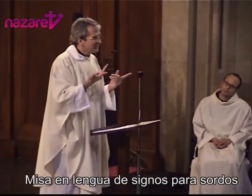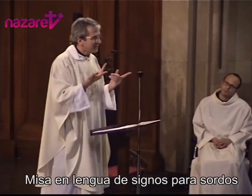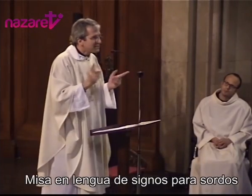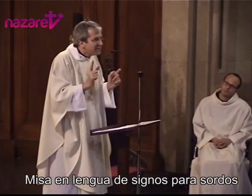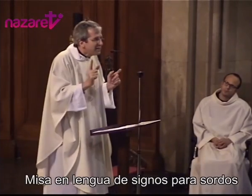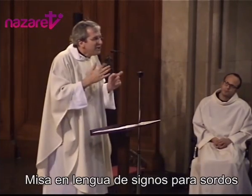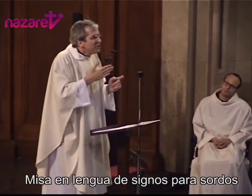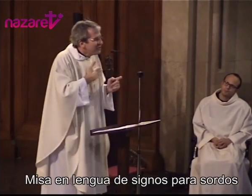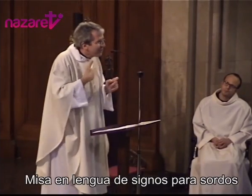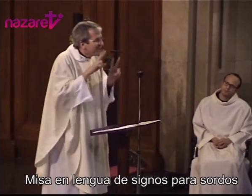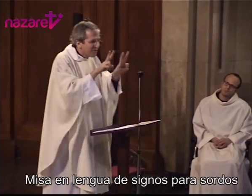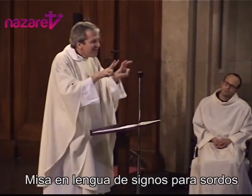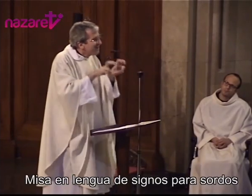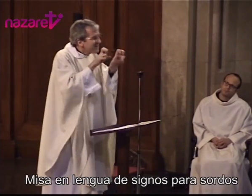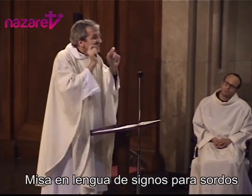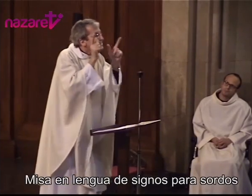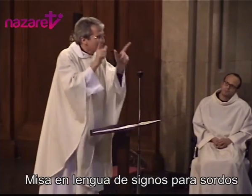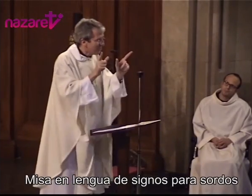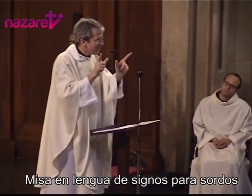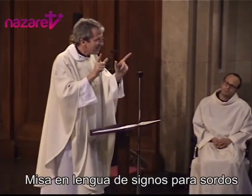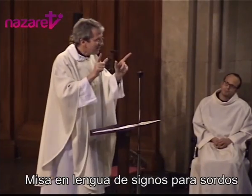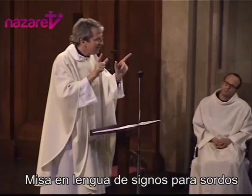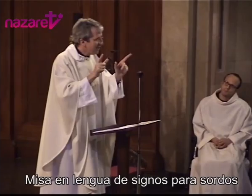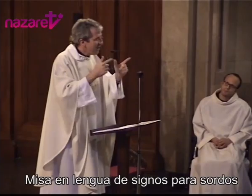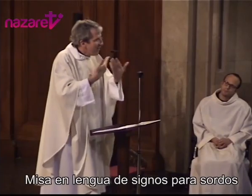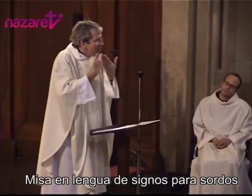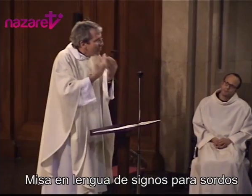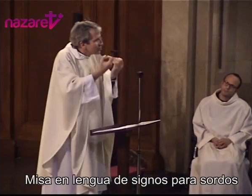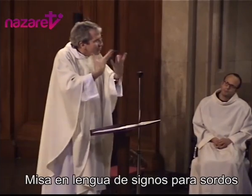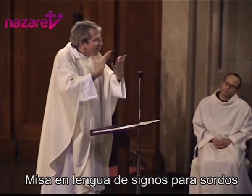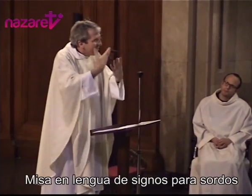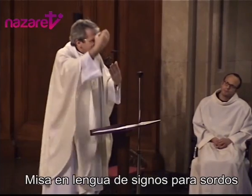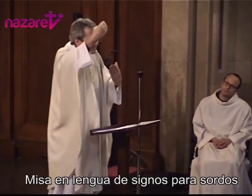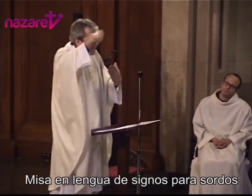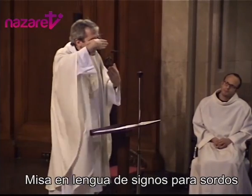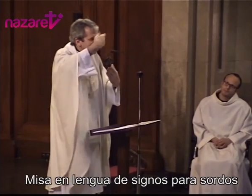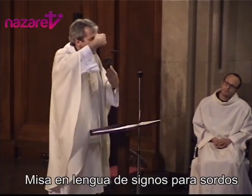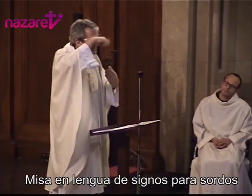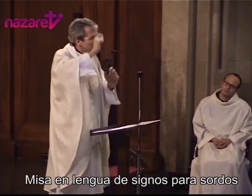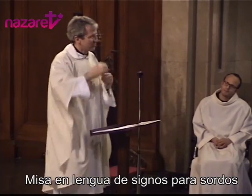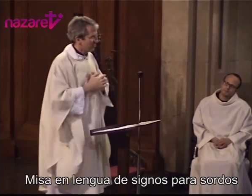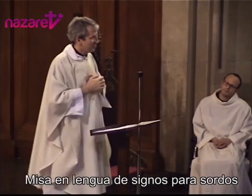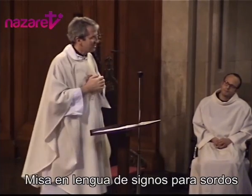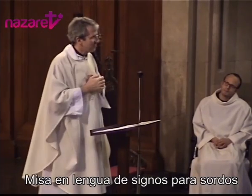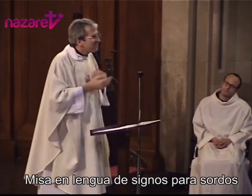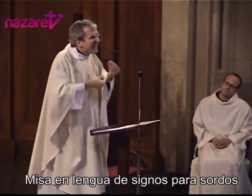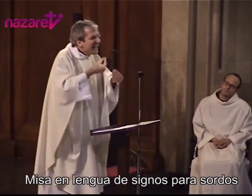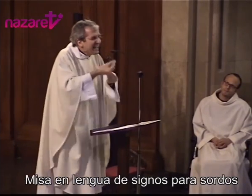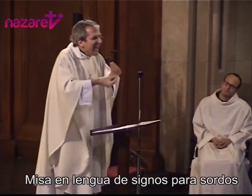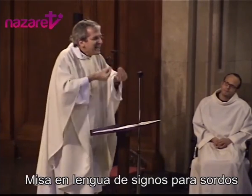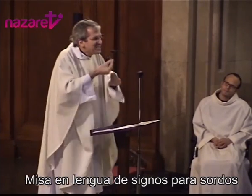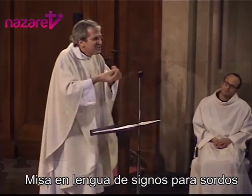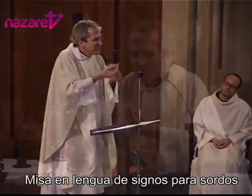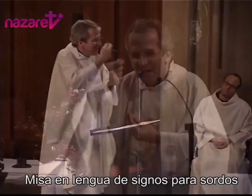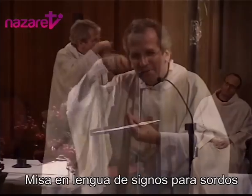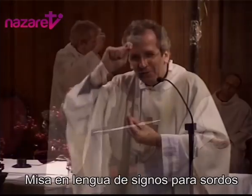tuviéramos interés en decir: yo quiero redescubrir los dones, la gracia de nuestro bautismo. ¿Qué